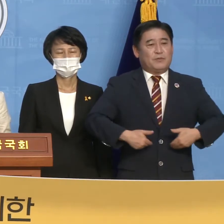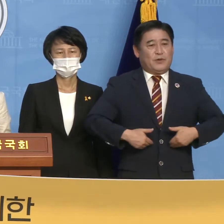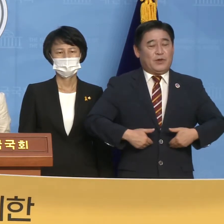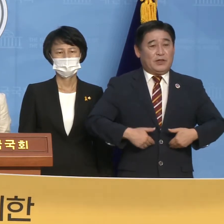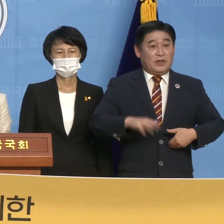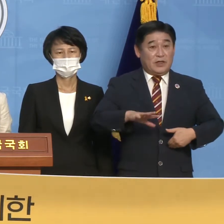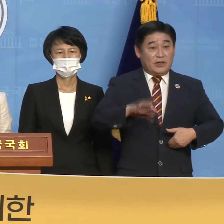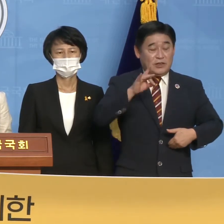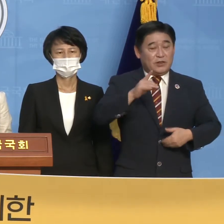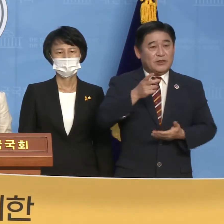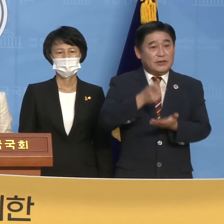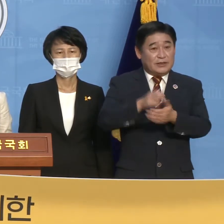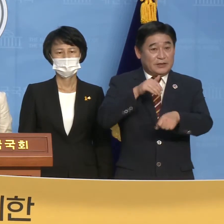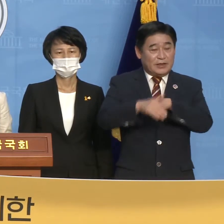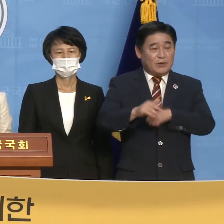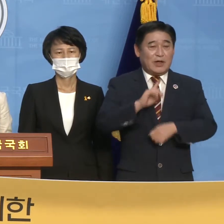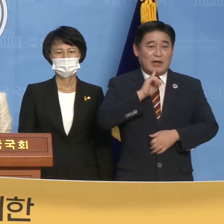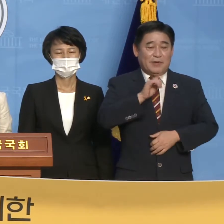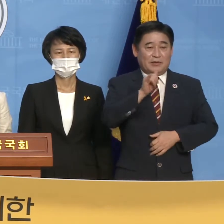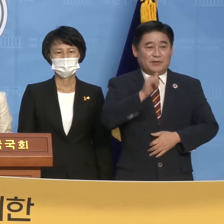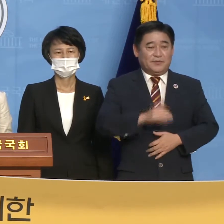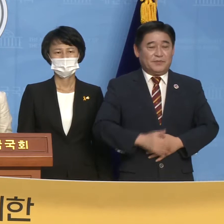갖추는 첫 단추라고 할 수 있습니다.